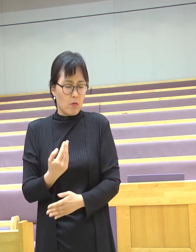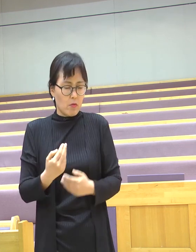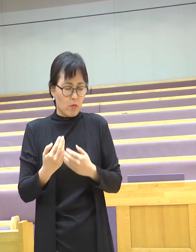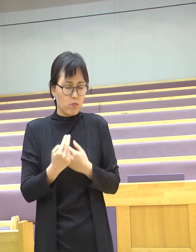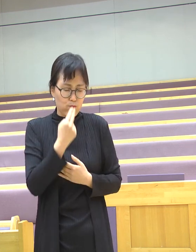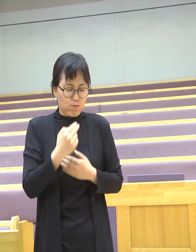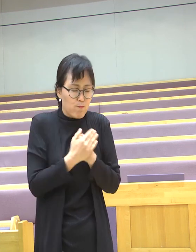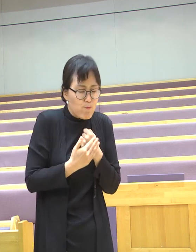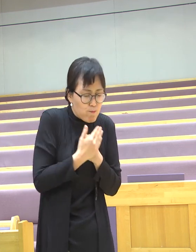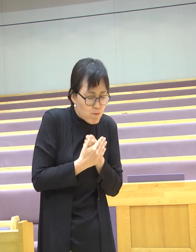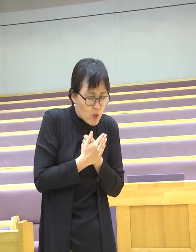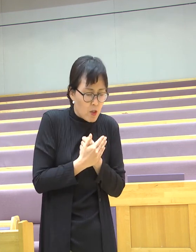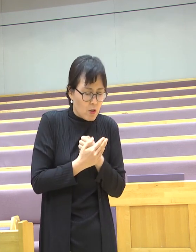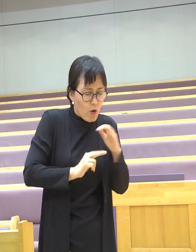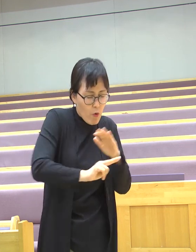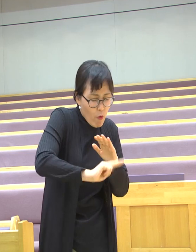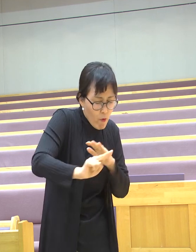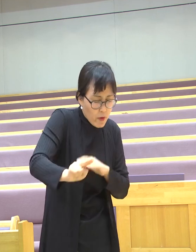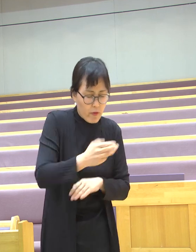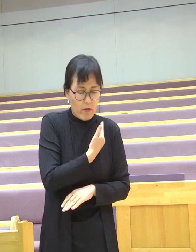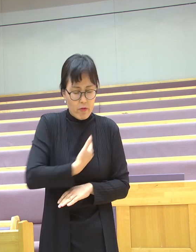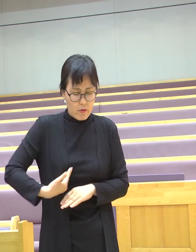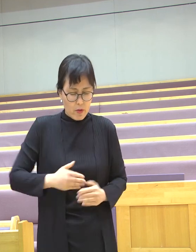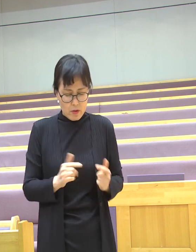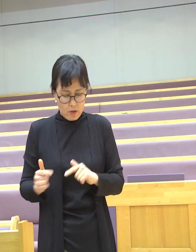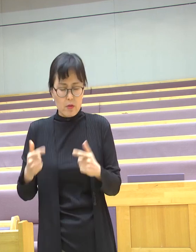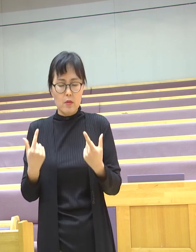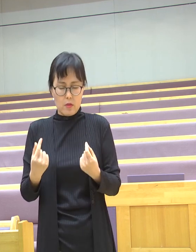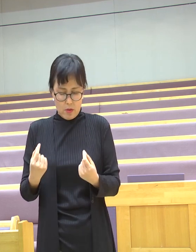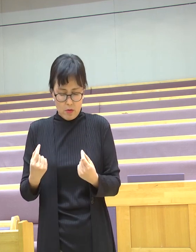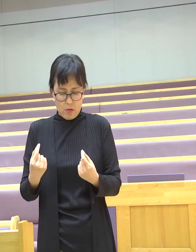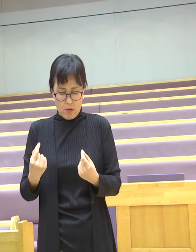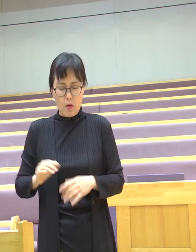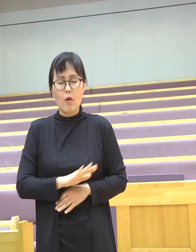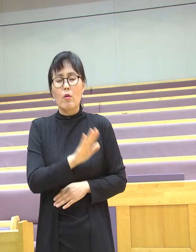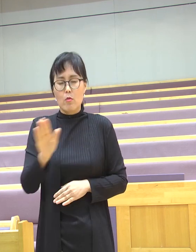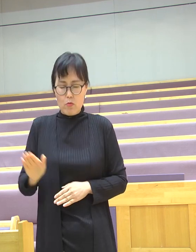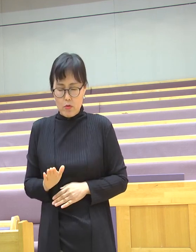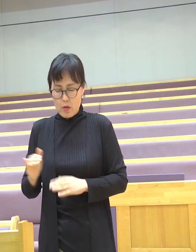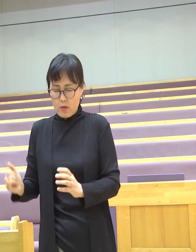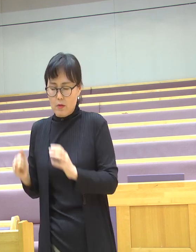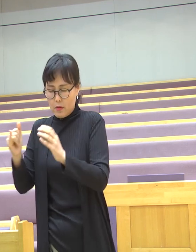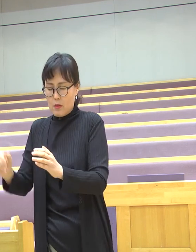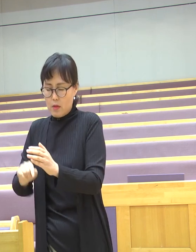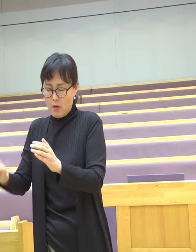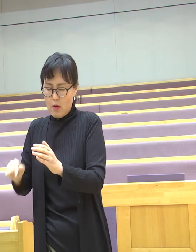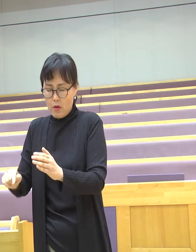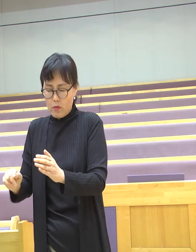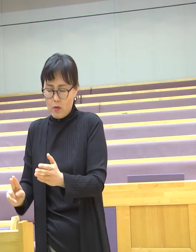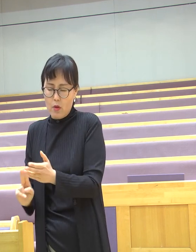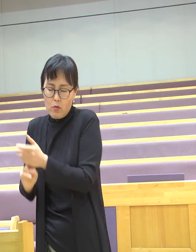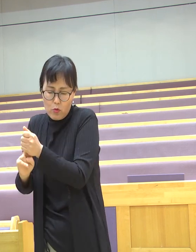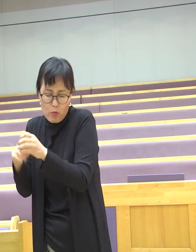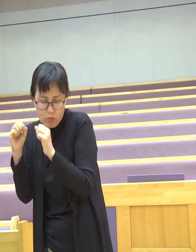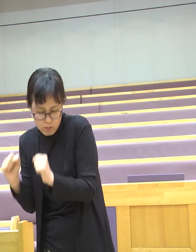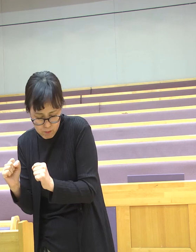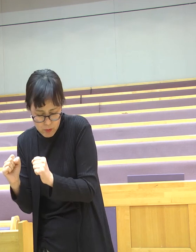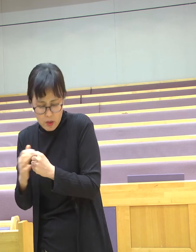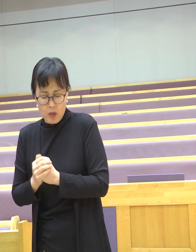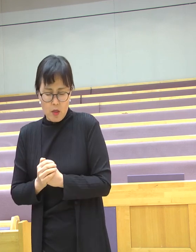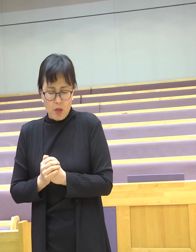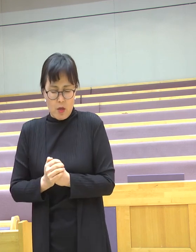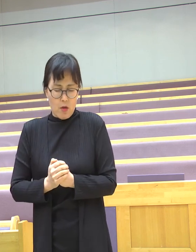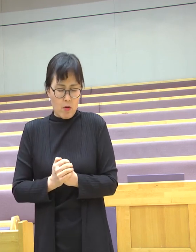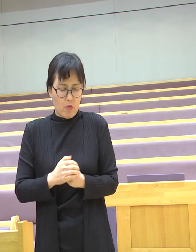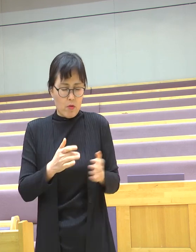도망쳤던 제자들처럼 우리 또한 입술로는 주님을 따르지만 세상에 속해 숨어 살았고 옷을